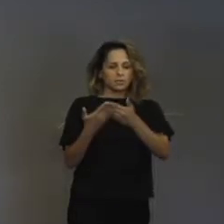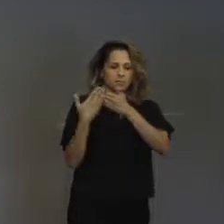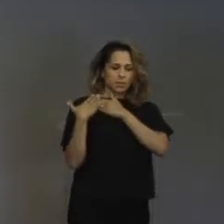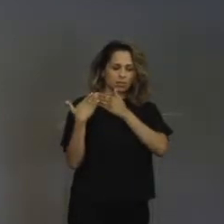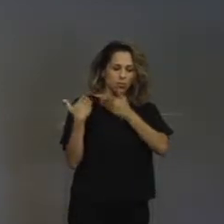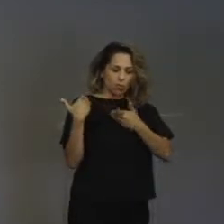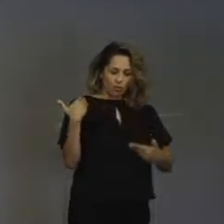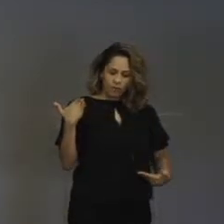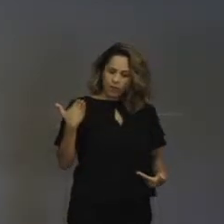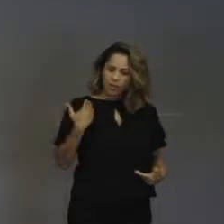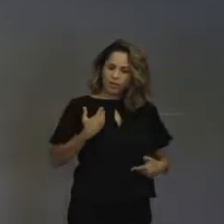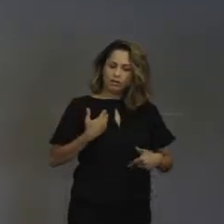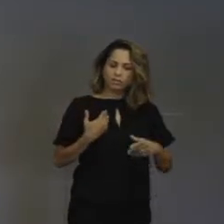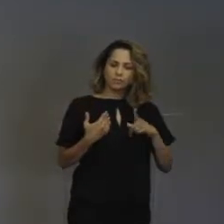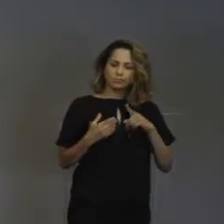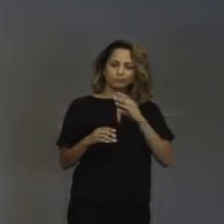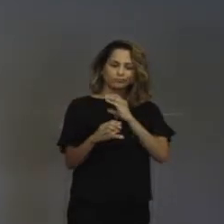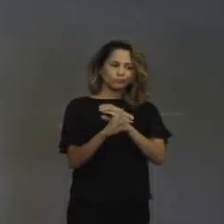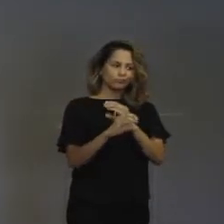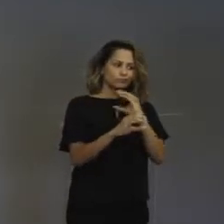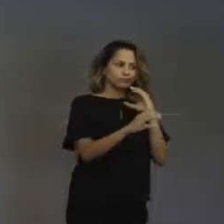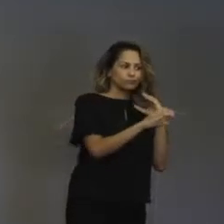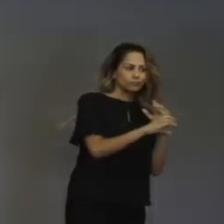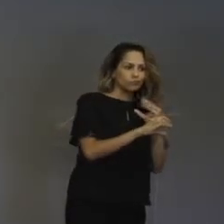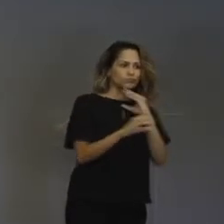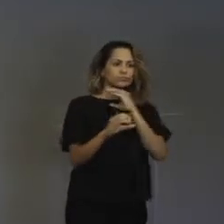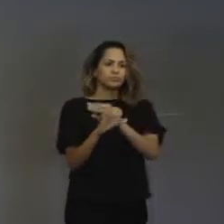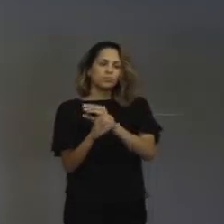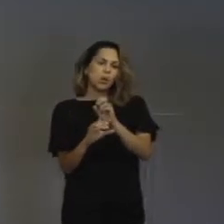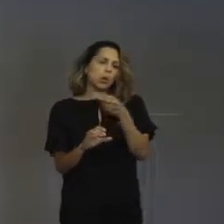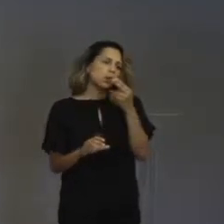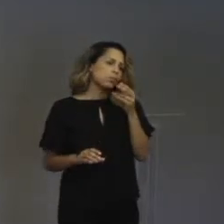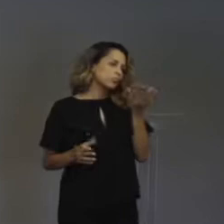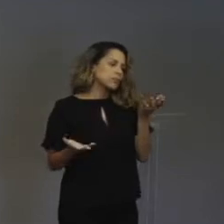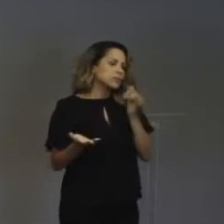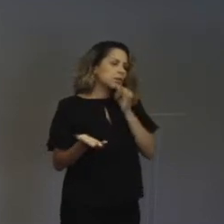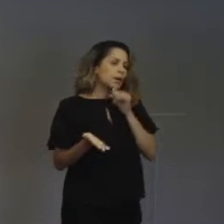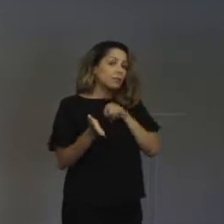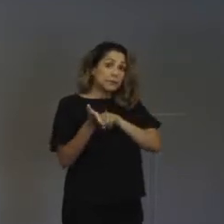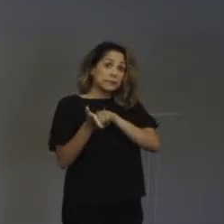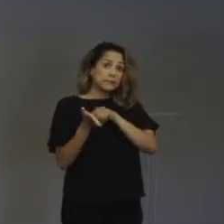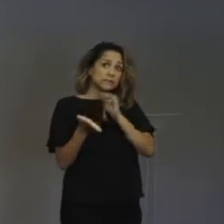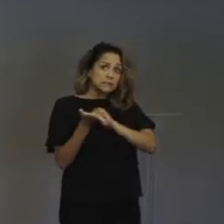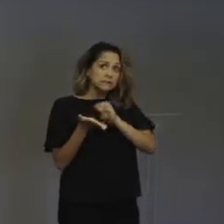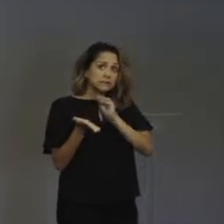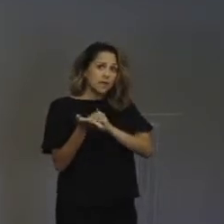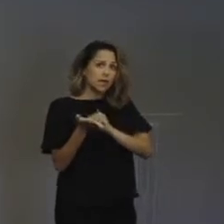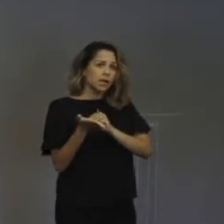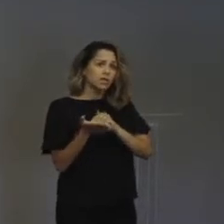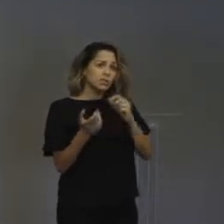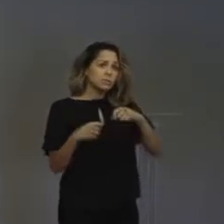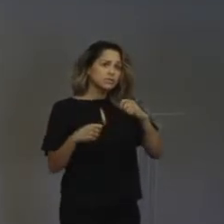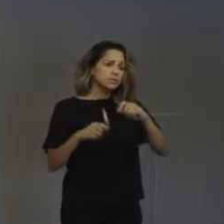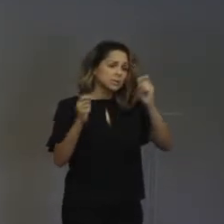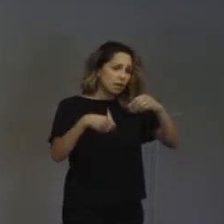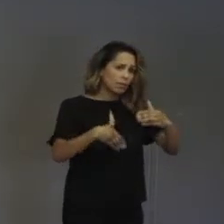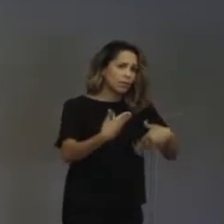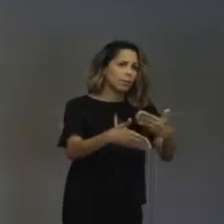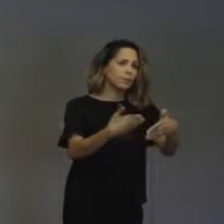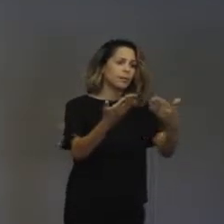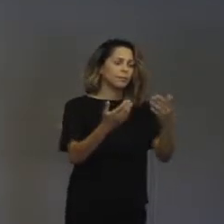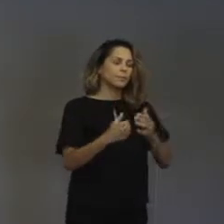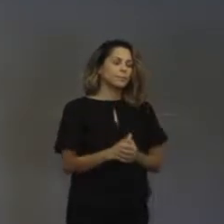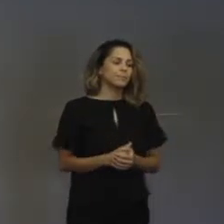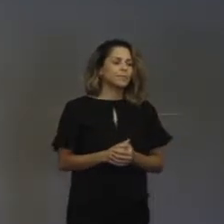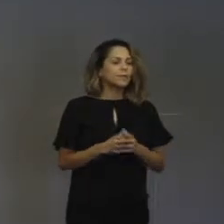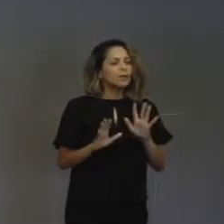dos governos não se comunicarem, ou se é realmente eu não pesquisei que eu posso chegar e fazer várias pontes? Não,